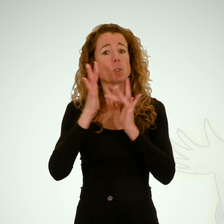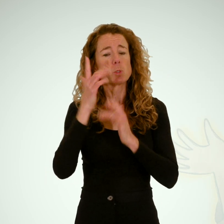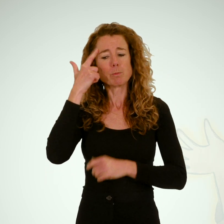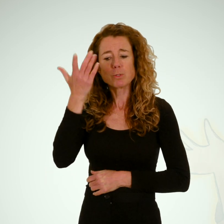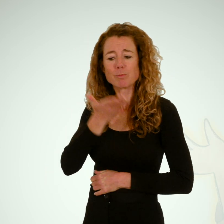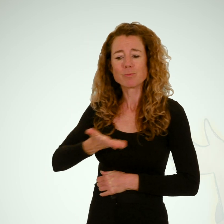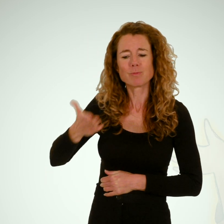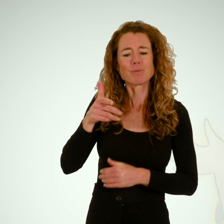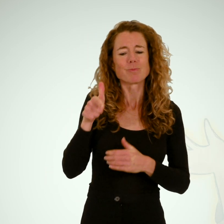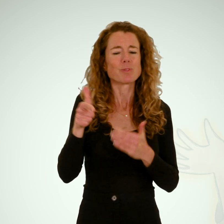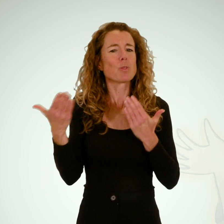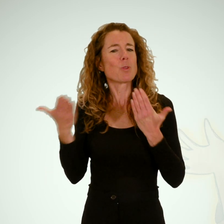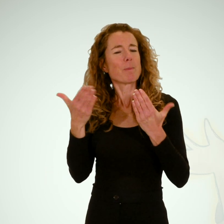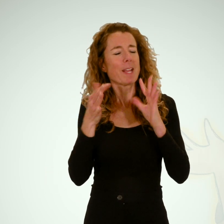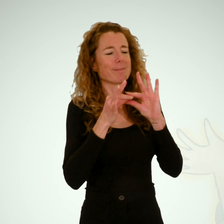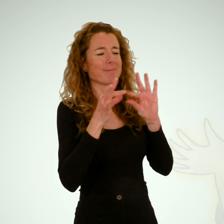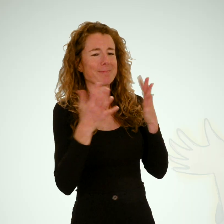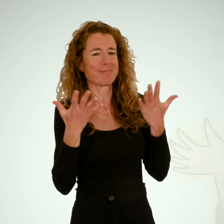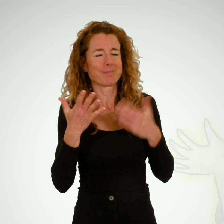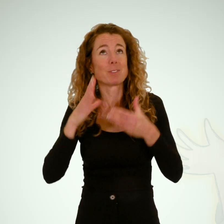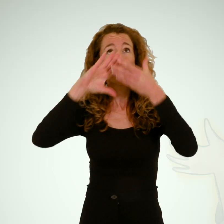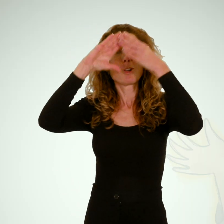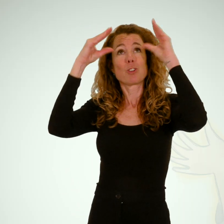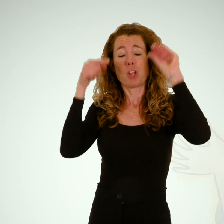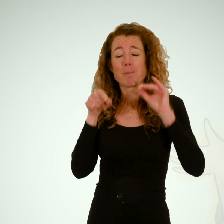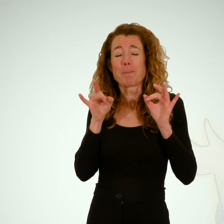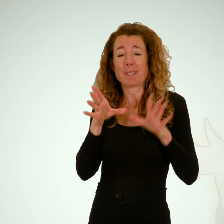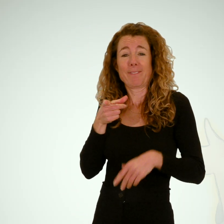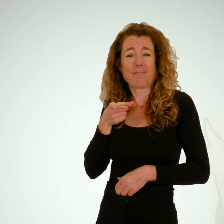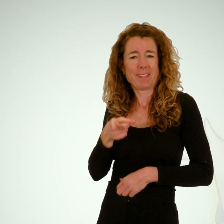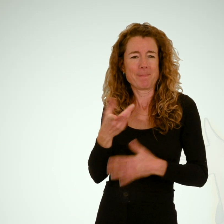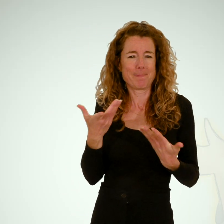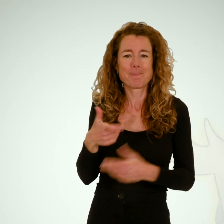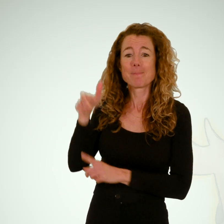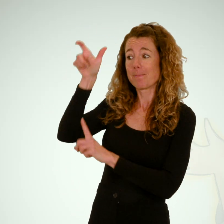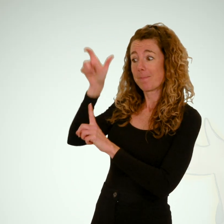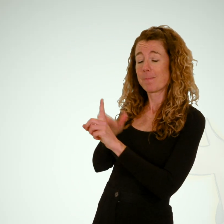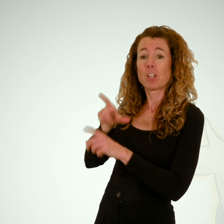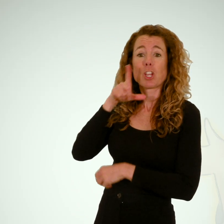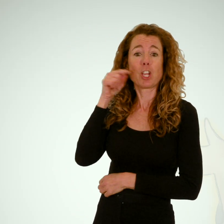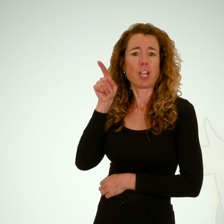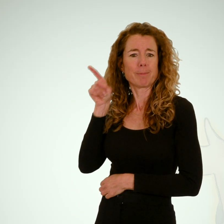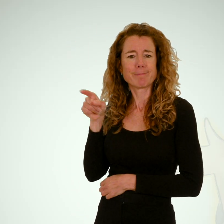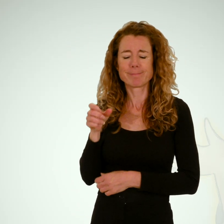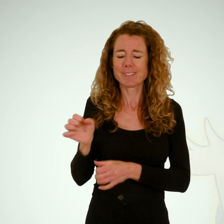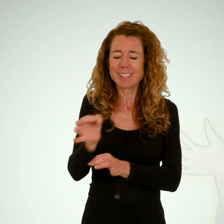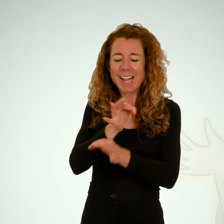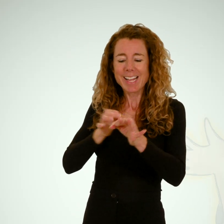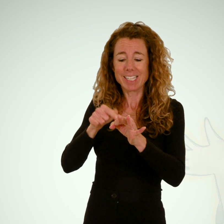Jésus utilise pour eux une autre comparaison. Le royaume des cieux ressemble à ceci. Un